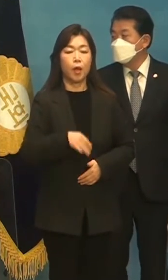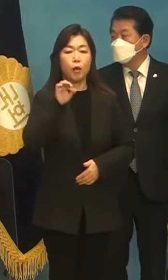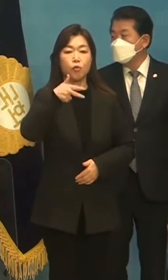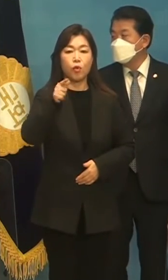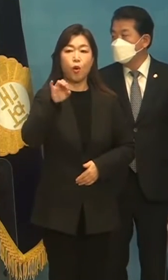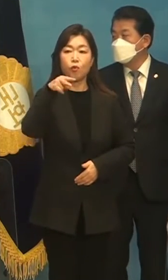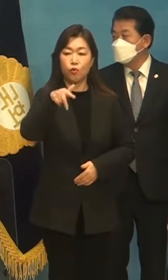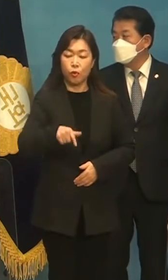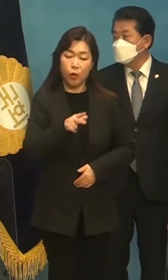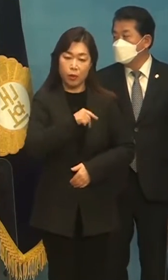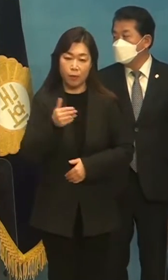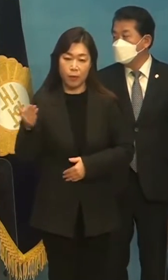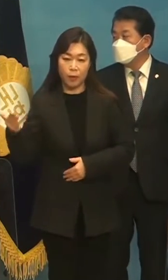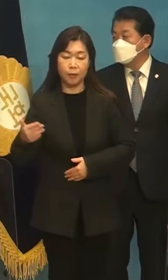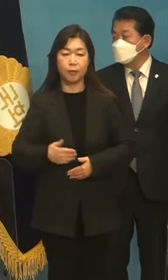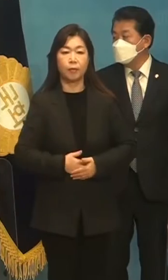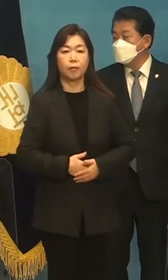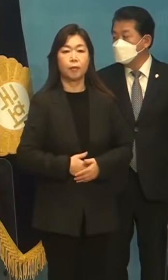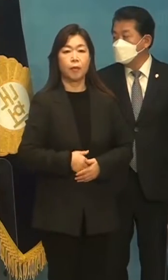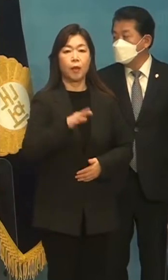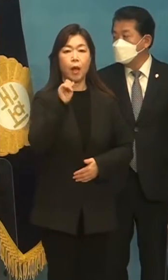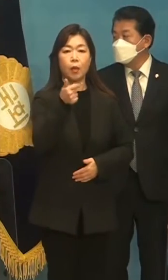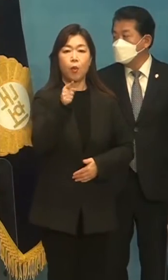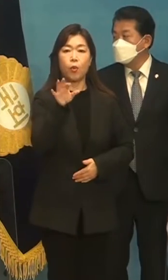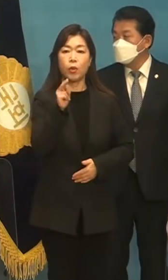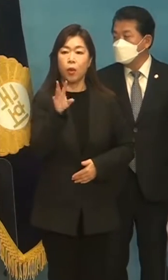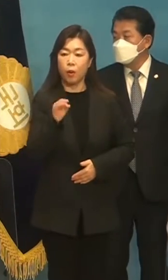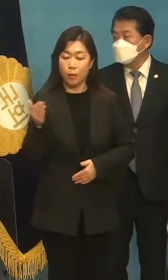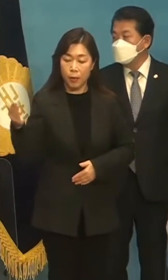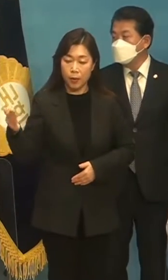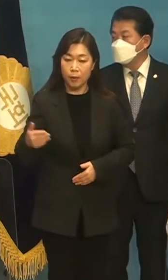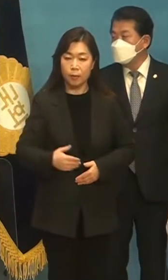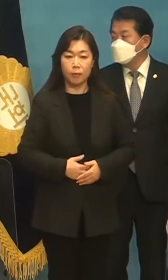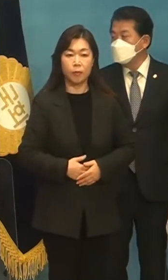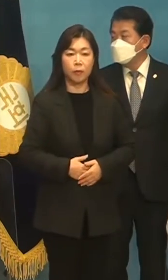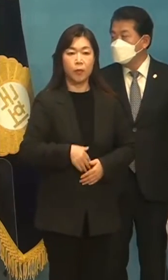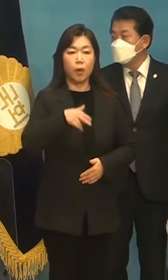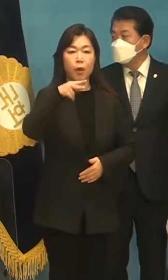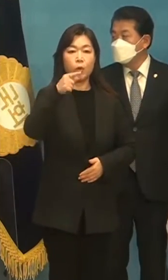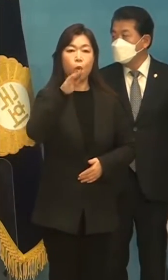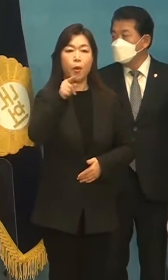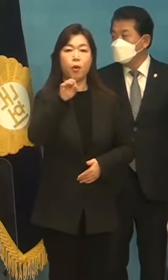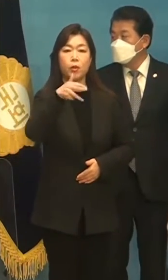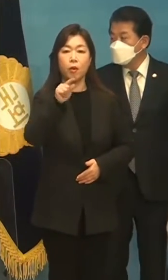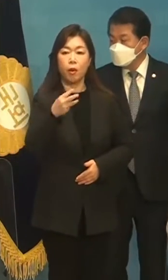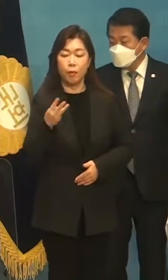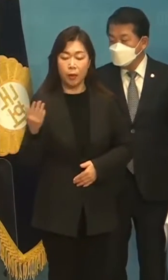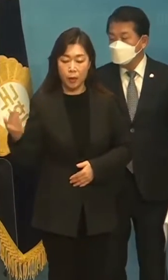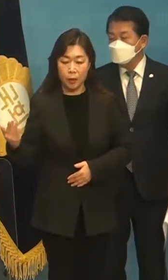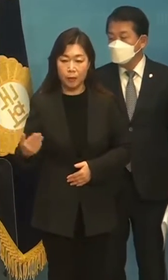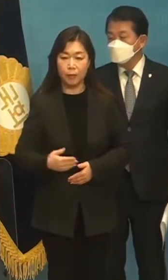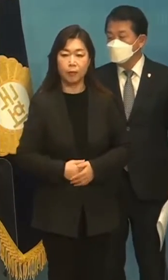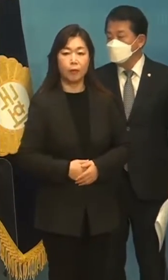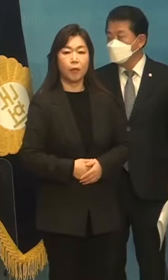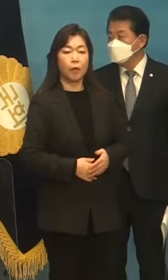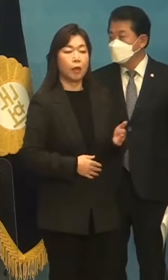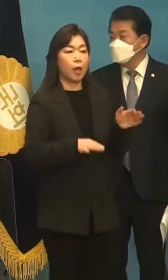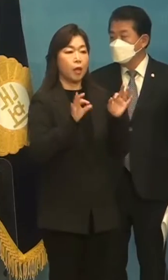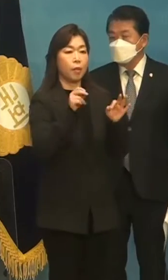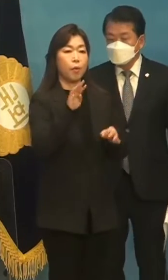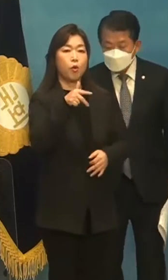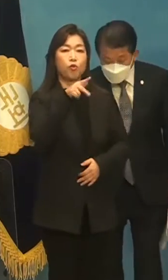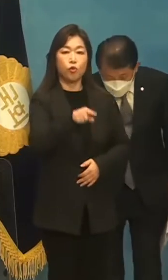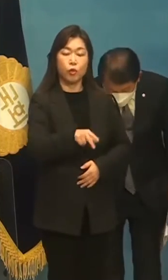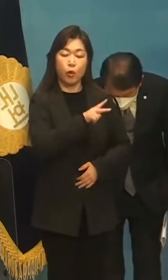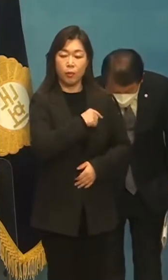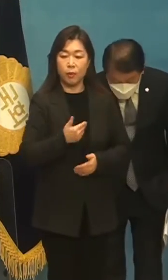유정주 의원님 오셨습니다. 안호영 의원님 오셨습니다. 소병철 의원님 오셨습니다. 김병주